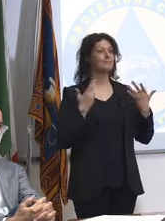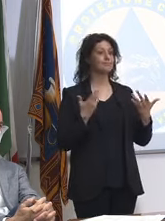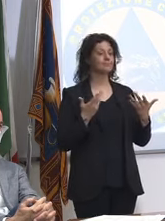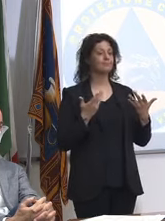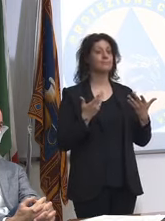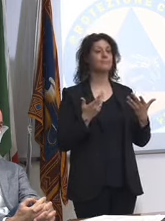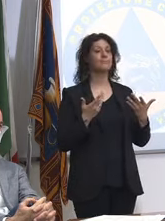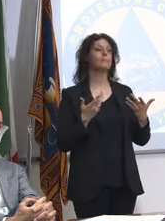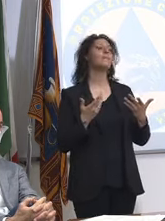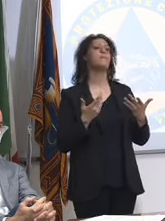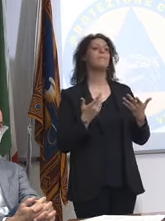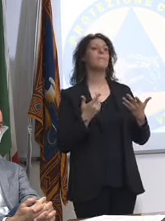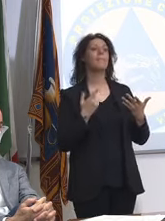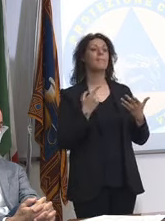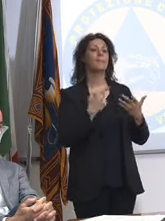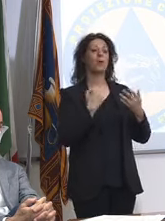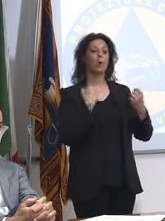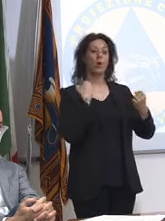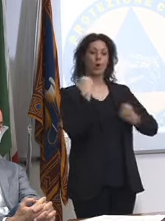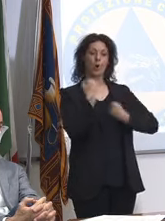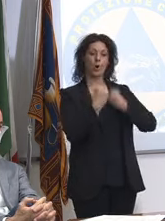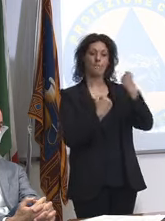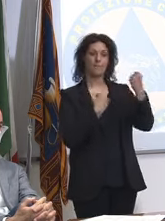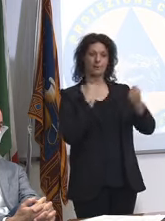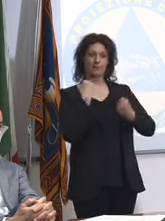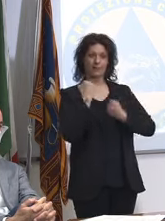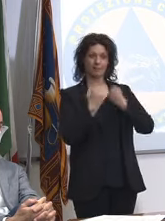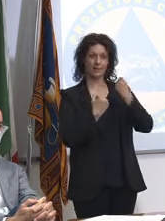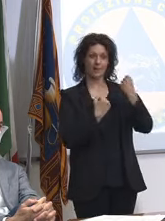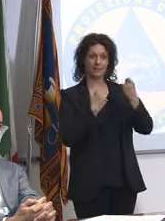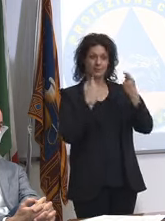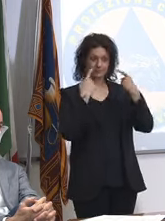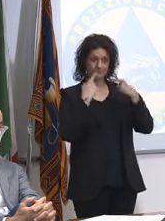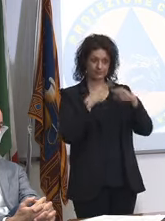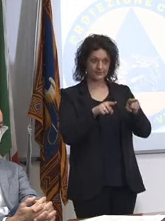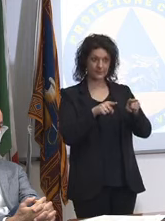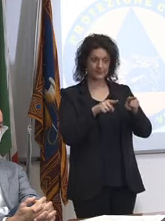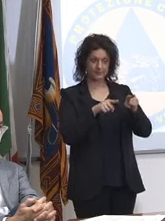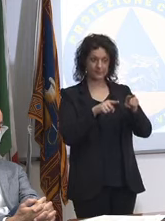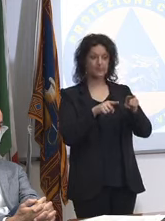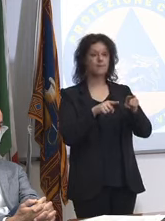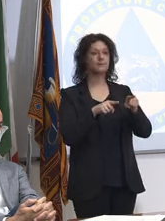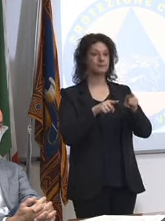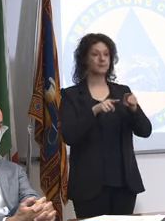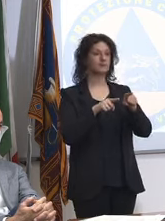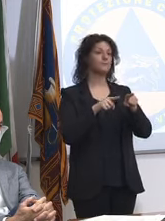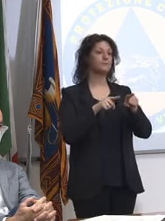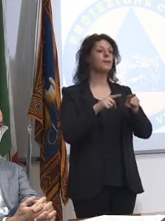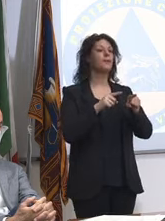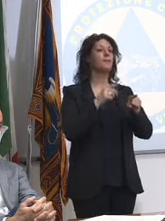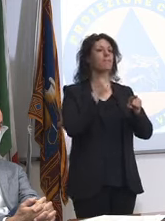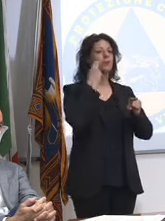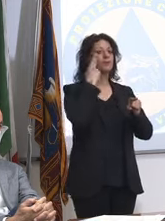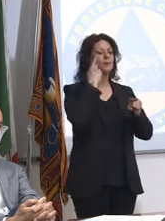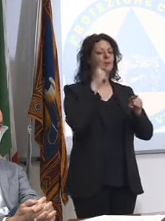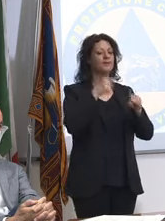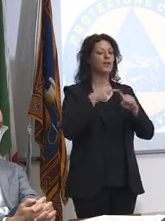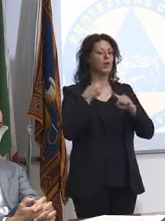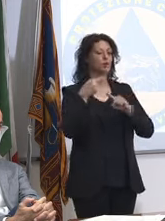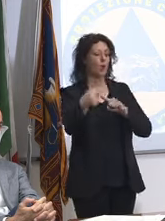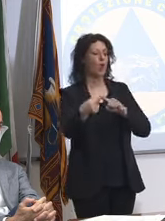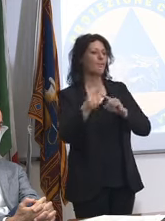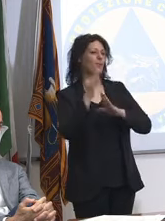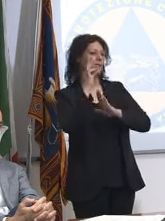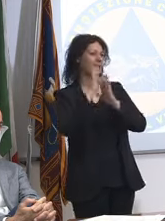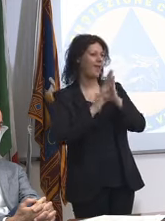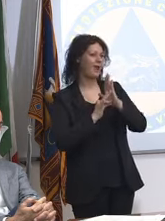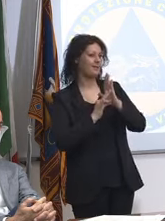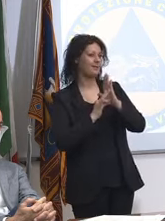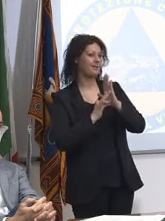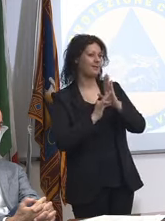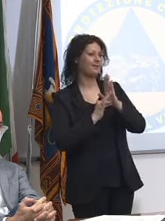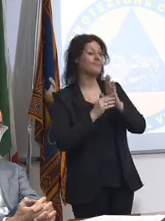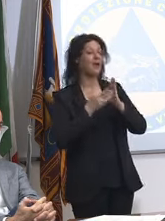chiaro, non lo sappiamo. Ma siccome dobbiamo agire in prevenzione, dobbiamo evitare che questo possa